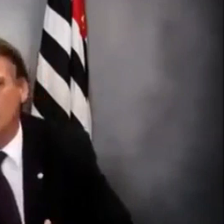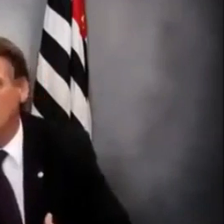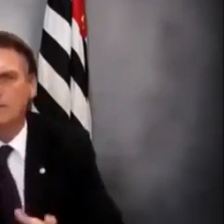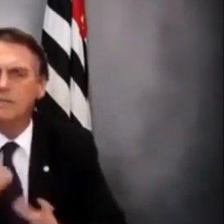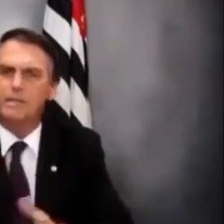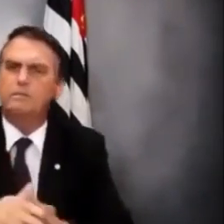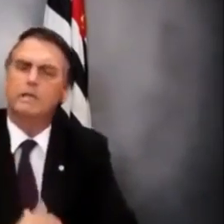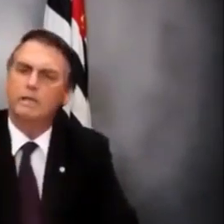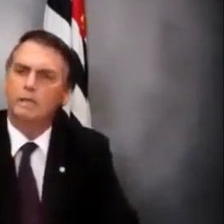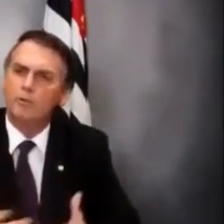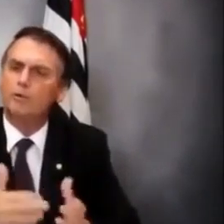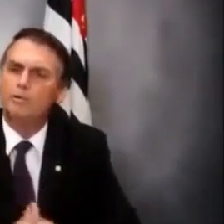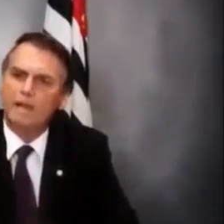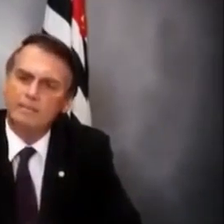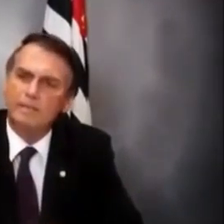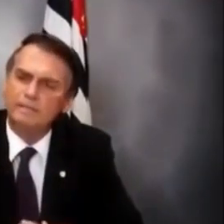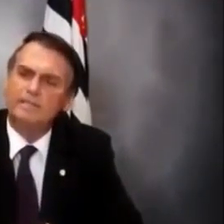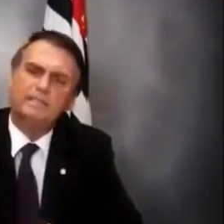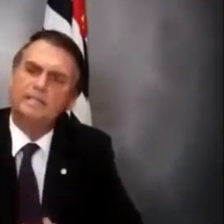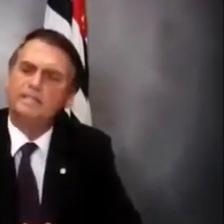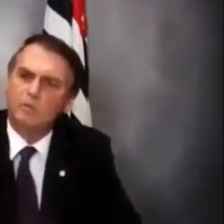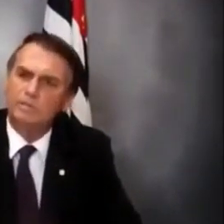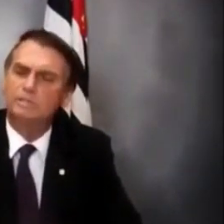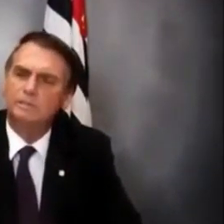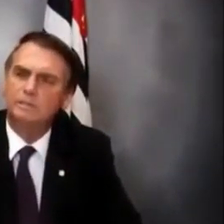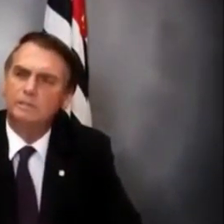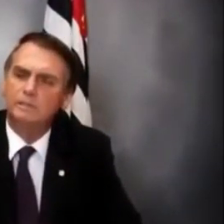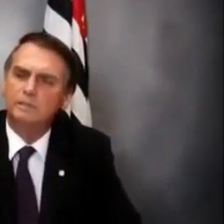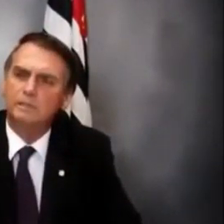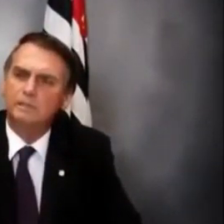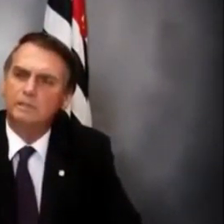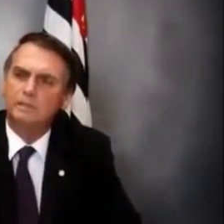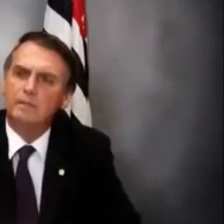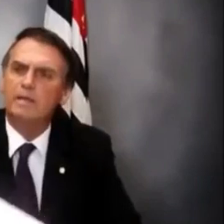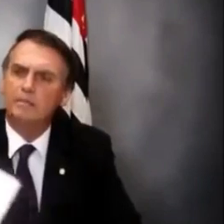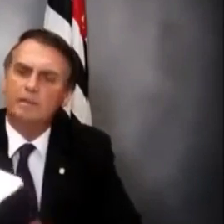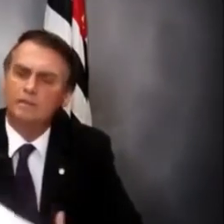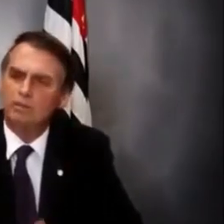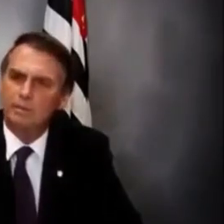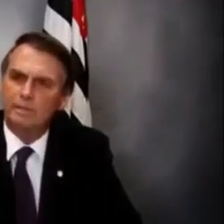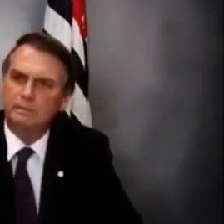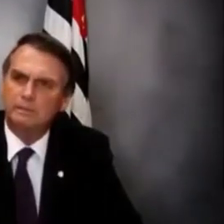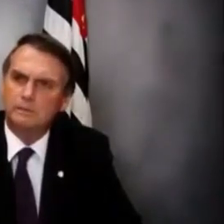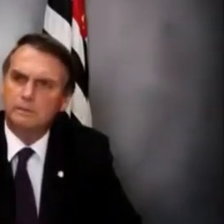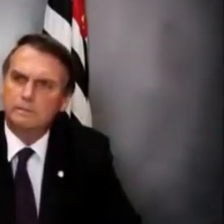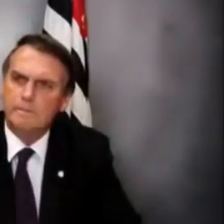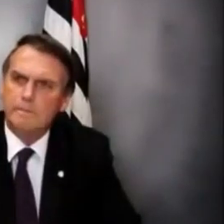83, 84, 85, tá? Eu fui num garimpo na cidade de Saúde, na Bahia, perto de